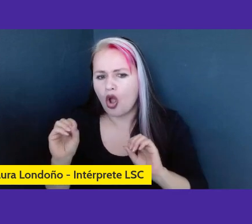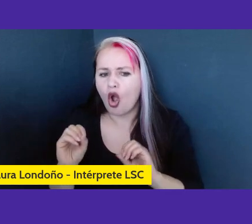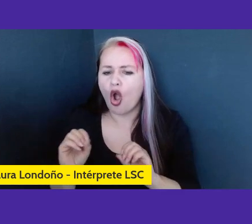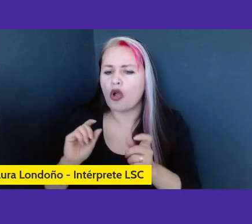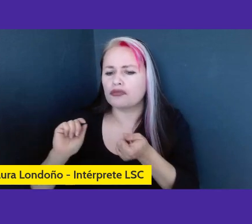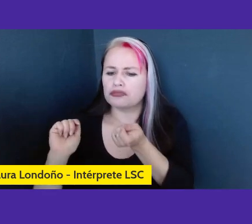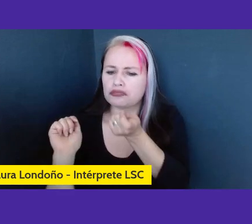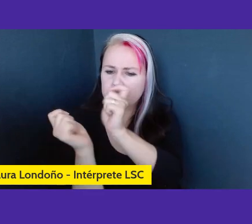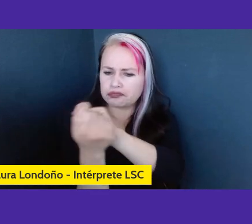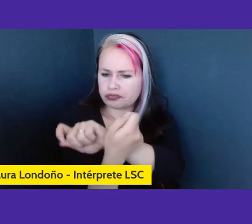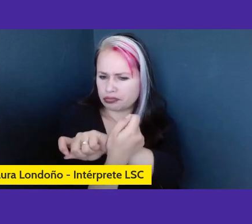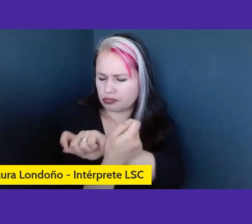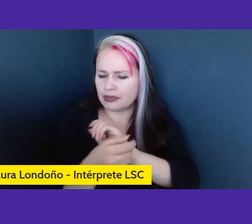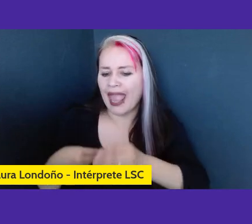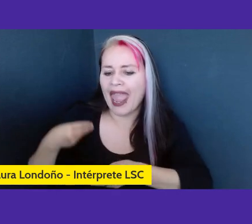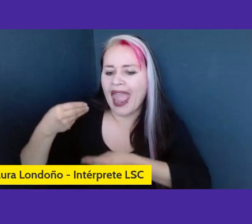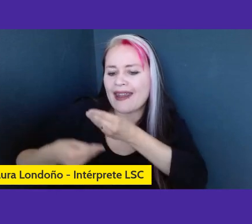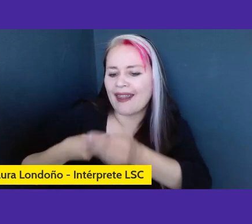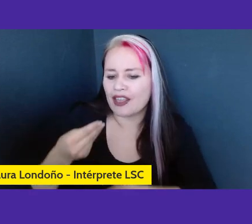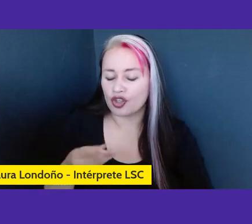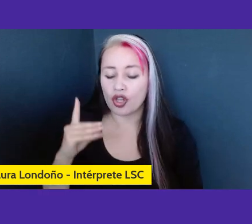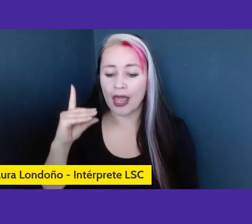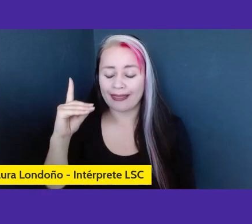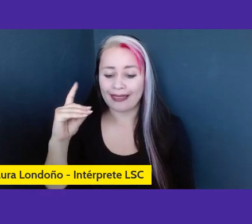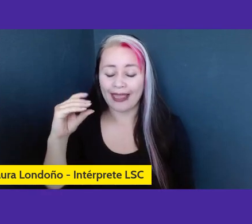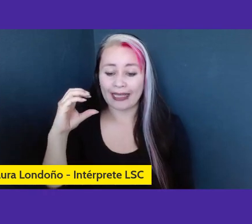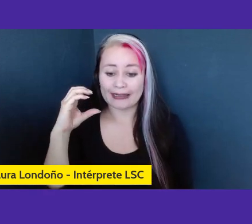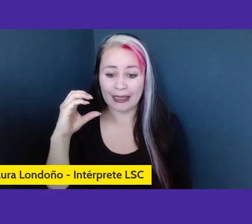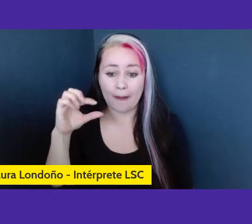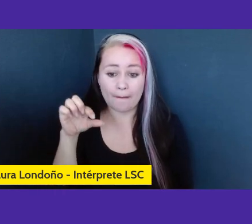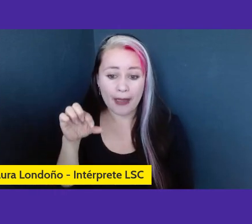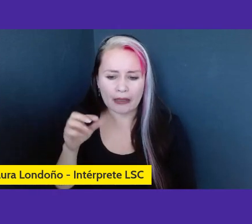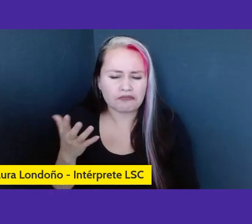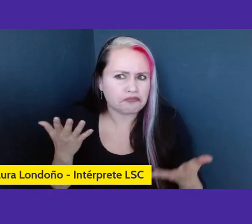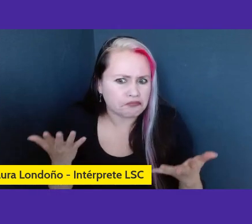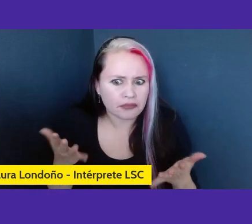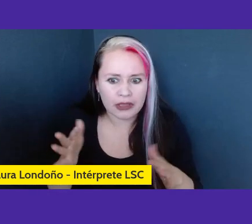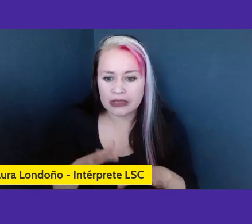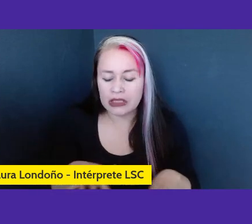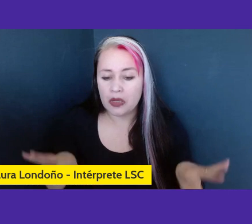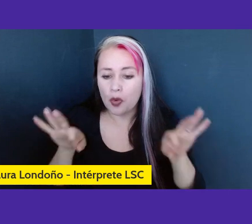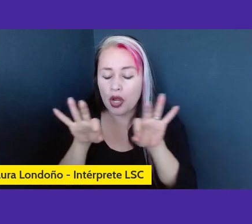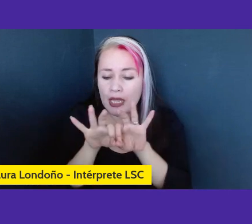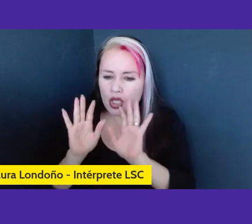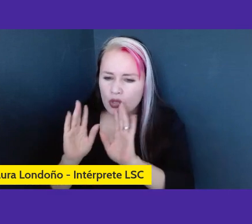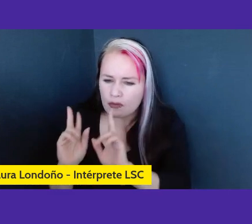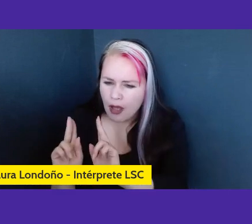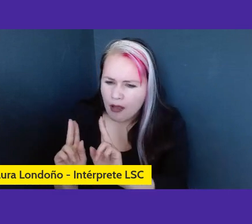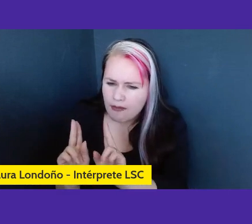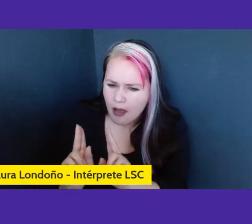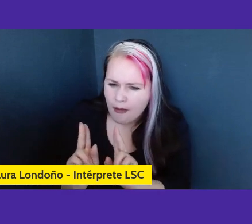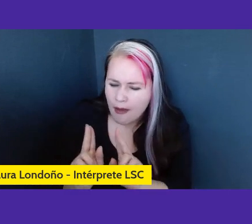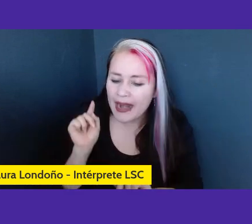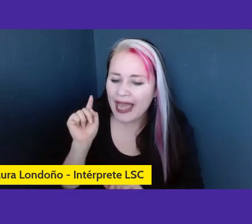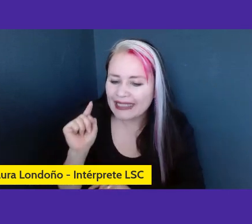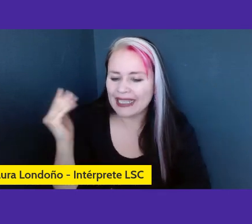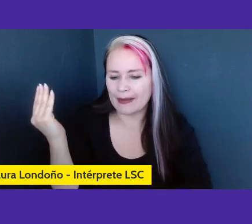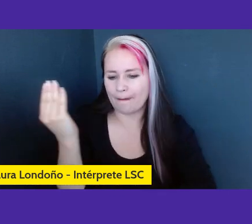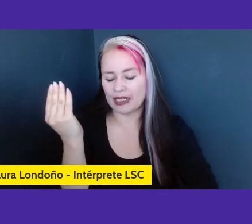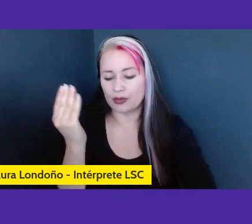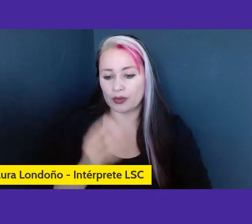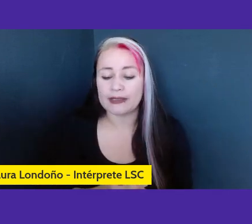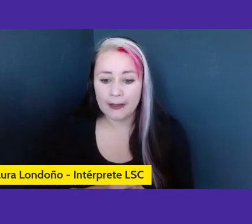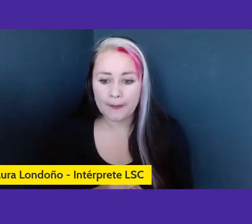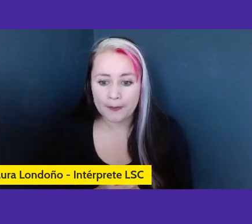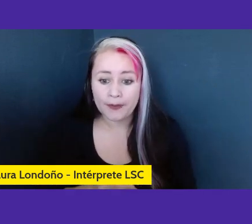y demás. Creo que es muy importante esas secciones para este tipo de películas.